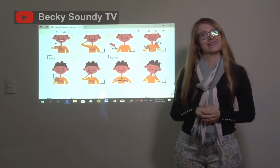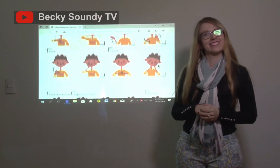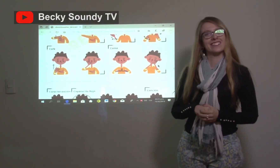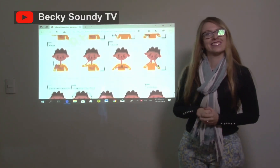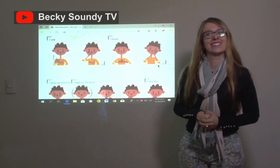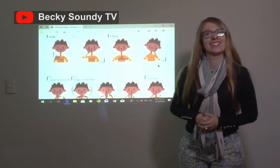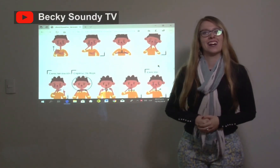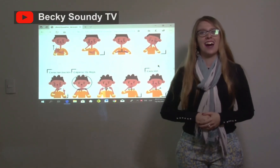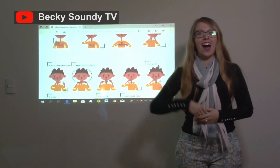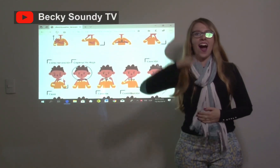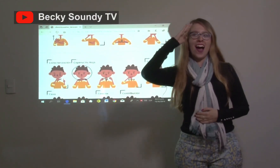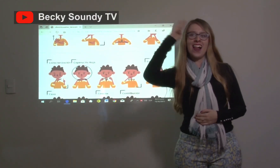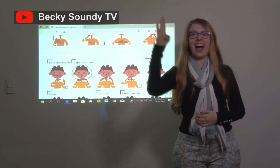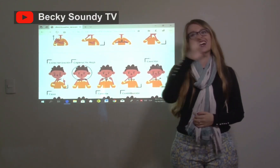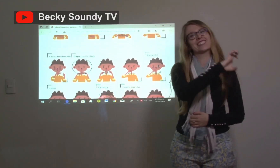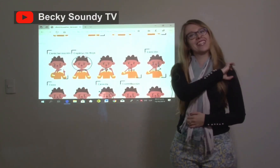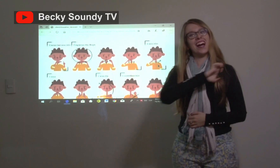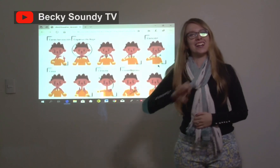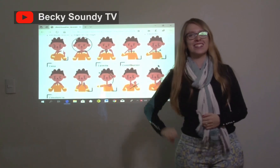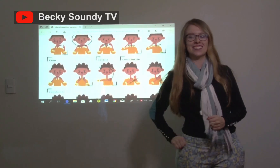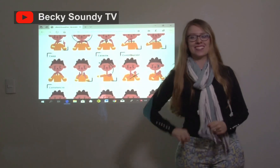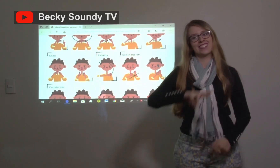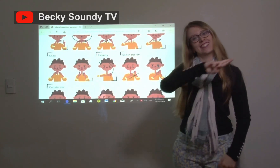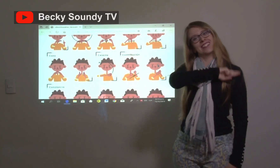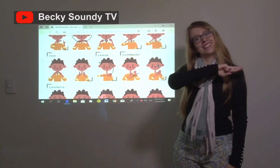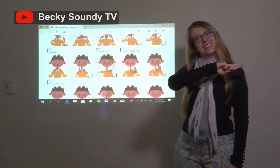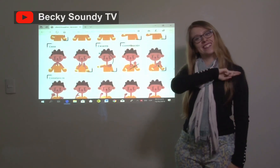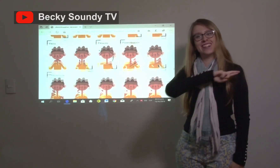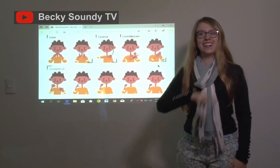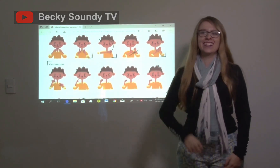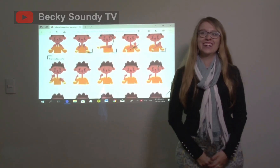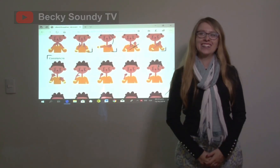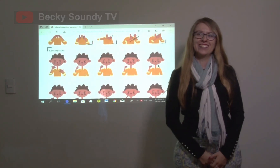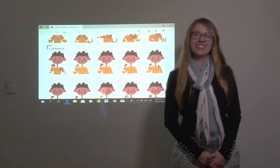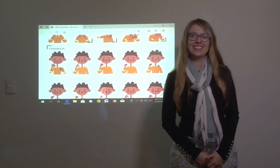encontrarlas en este libro. Para Hola El Salvador, Becky Sondi.